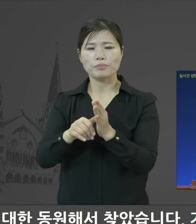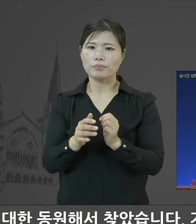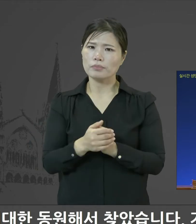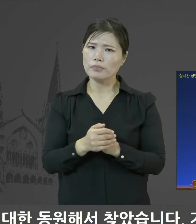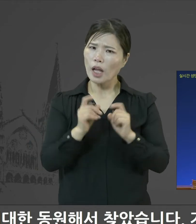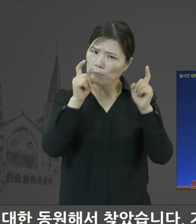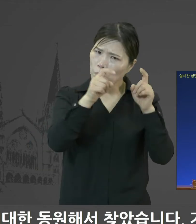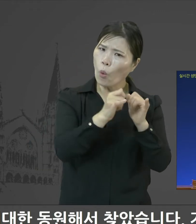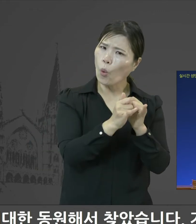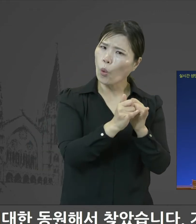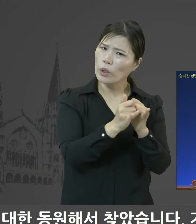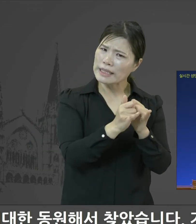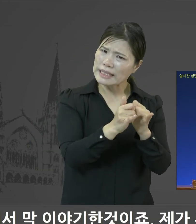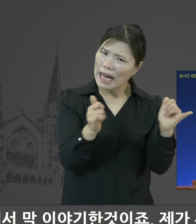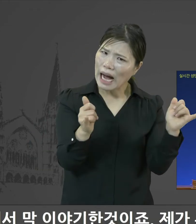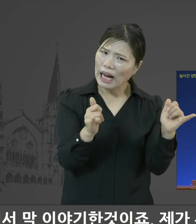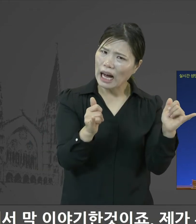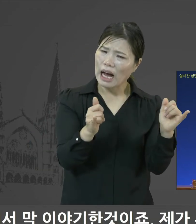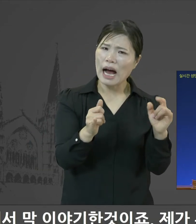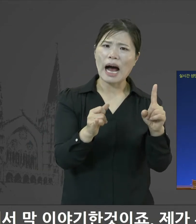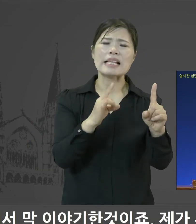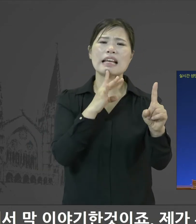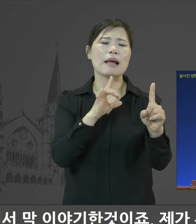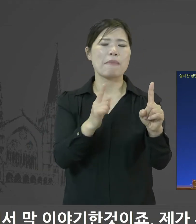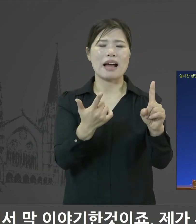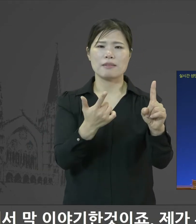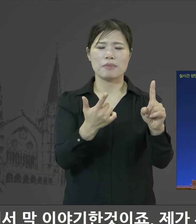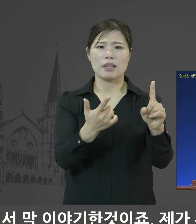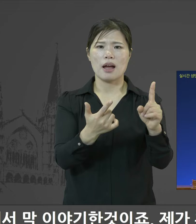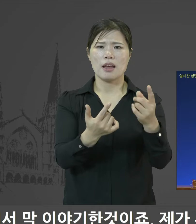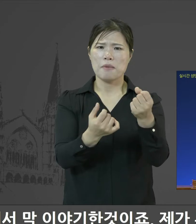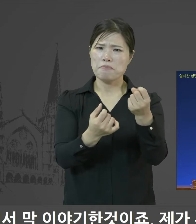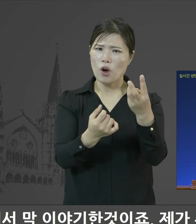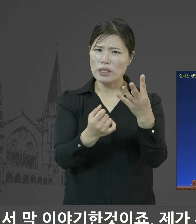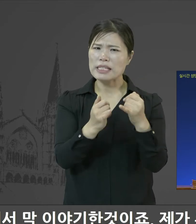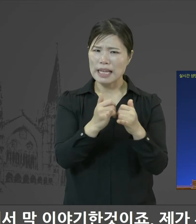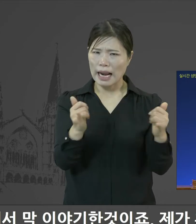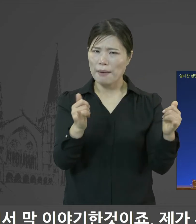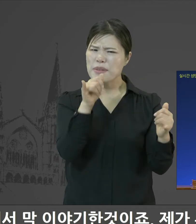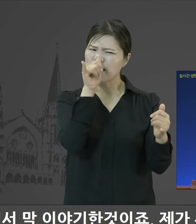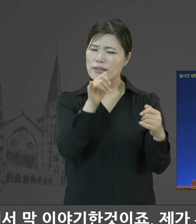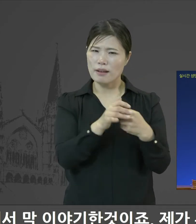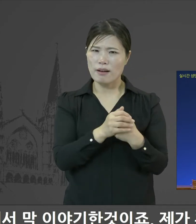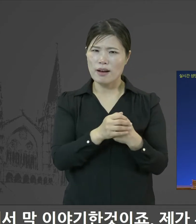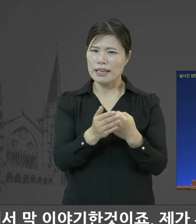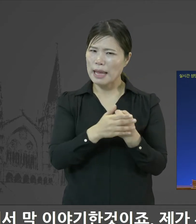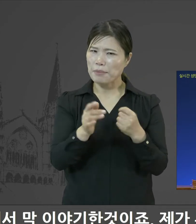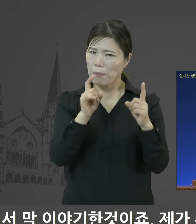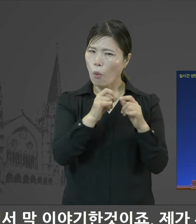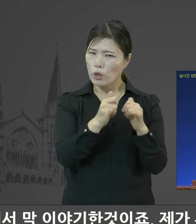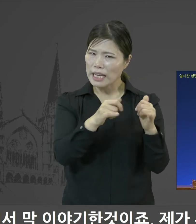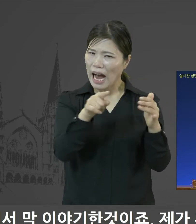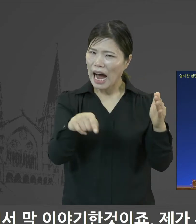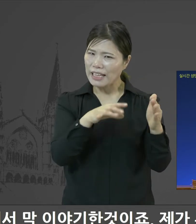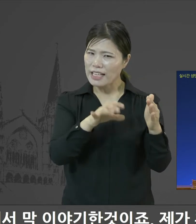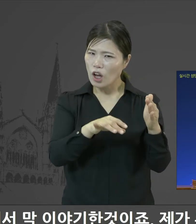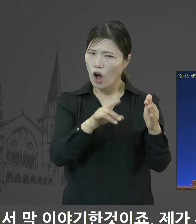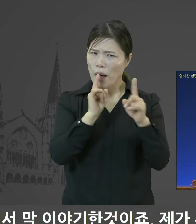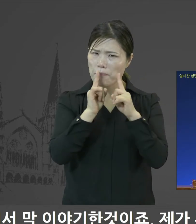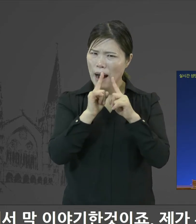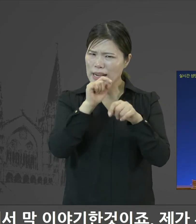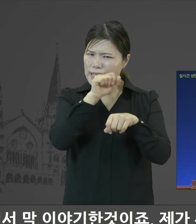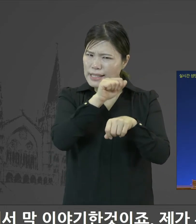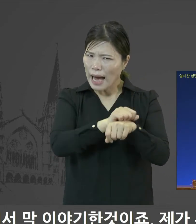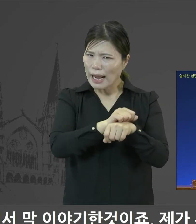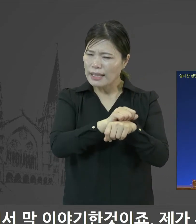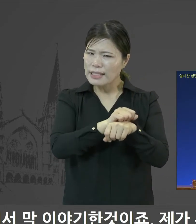명이 아니잖아요. 목자가 복수입니다. 여러 명인데 이 목자들 중에는 분명히 말 잘하는 목자도 있었을 것 같아요. 원래 목자들이 밤새 양